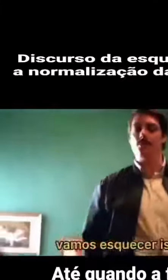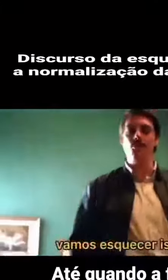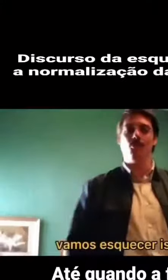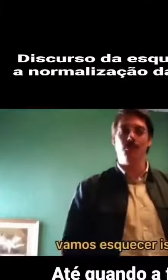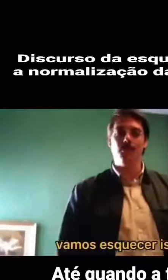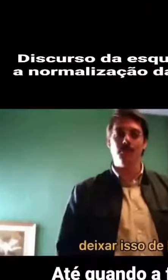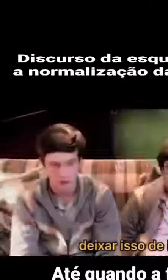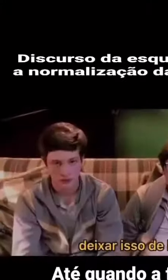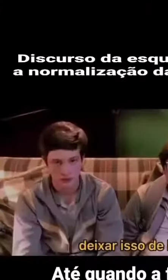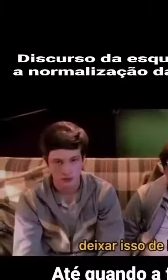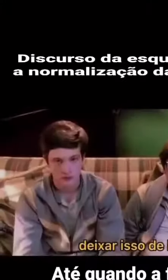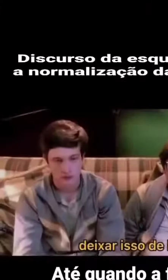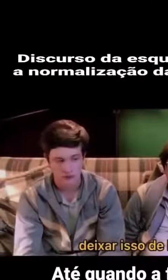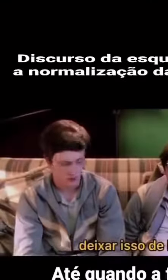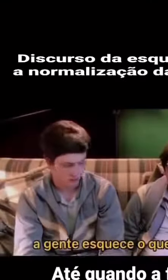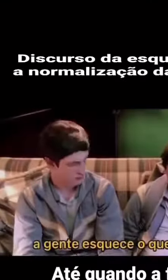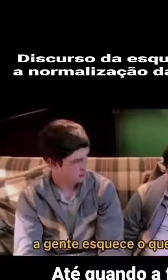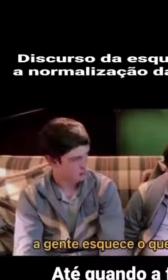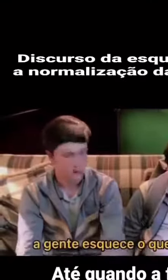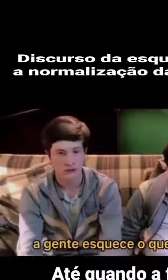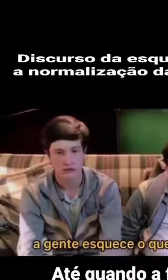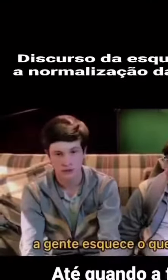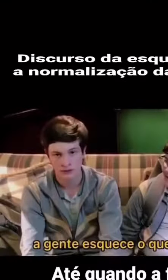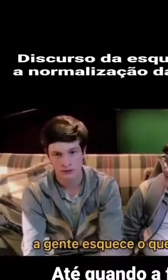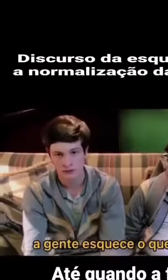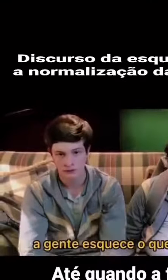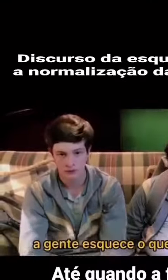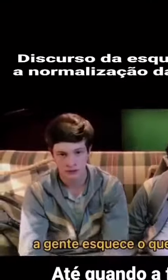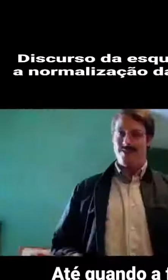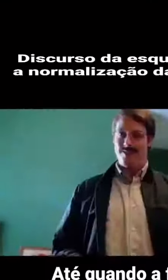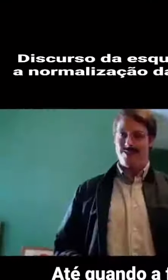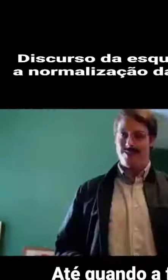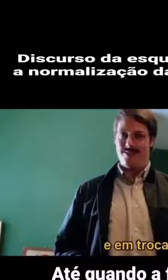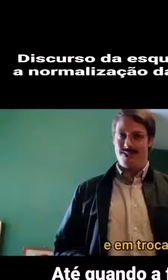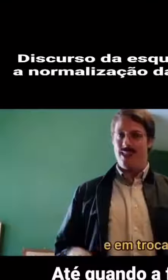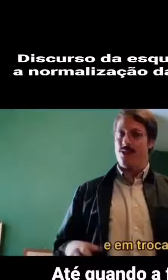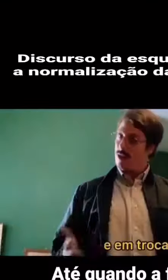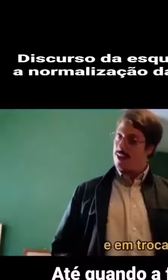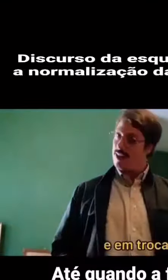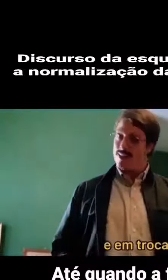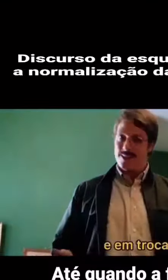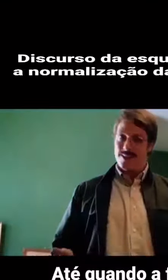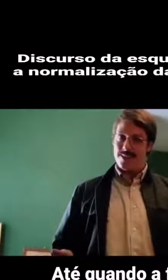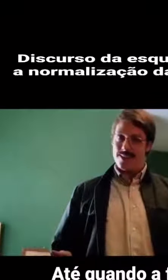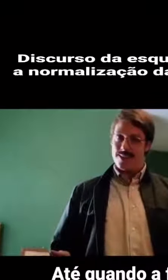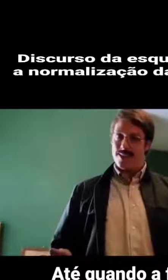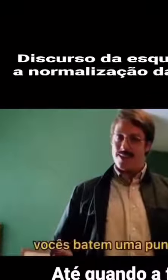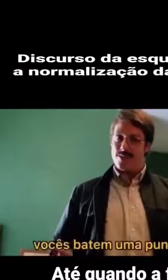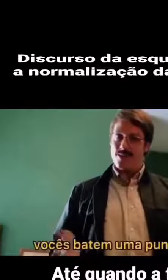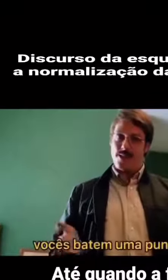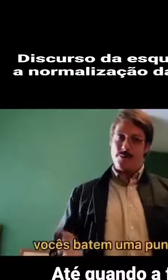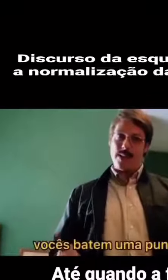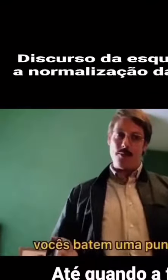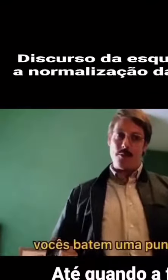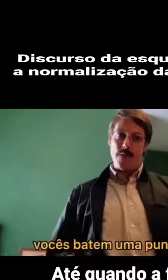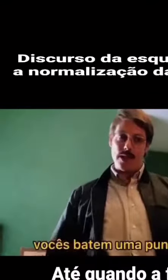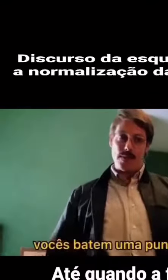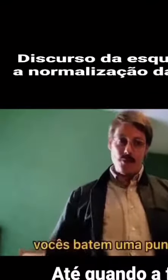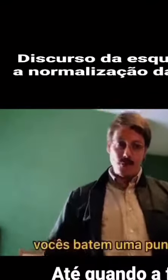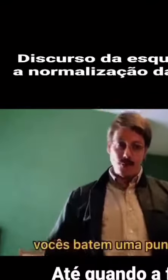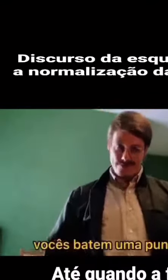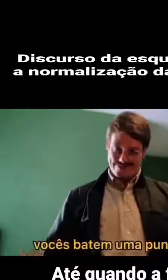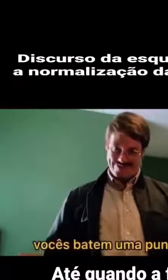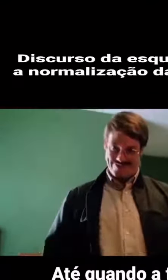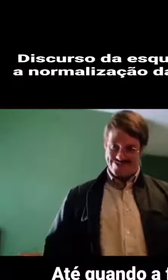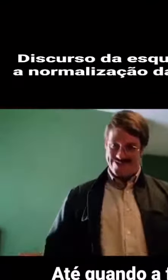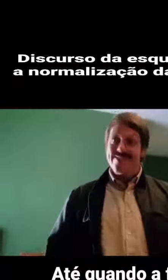Vamos esquecer isso tudo? Deixar isso de lado? A gente esquece o que aconteceu. E em troca, vocês batem uma punheta